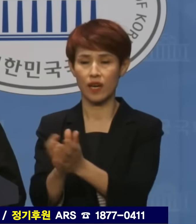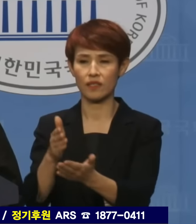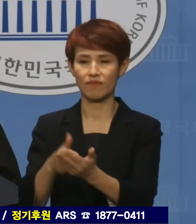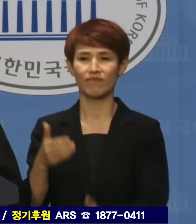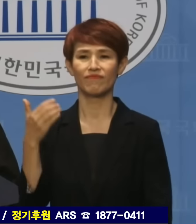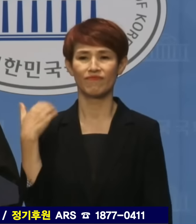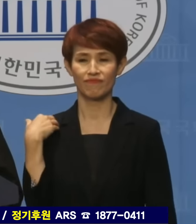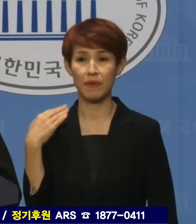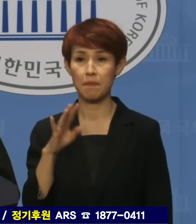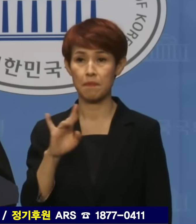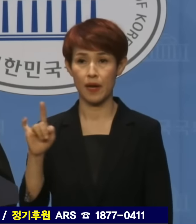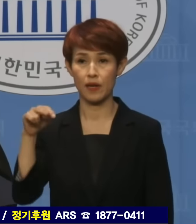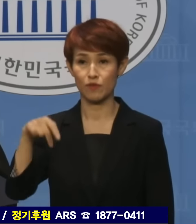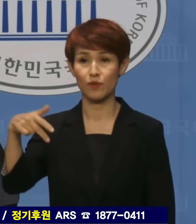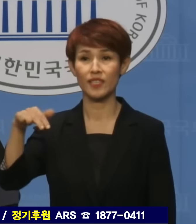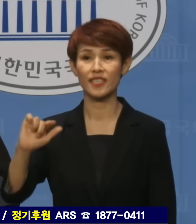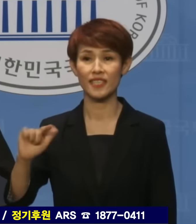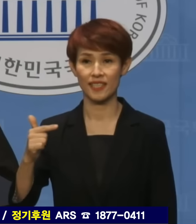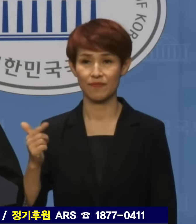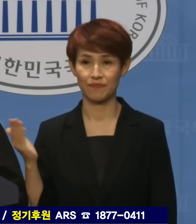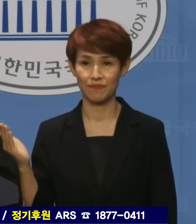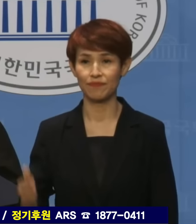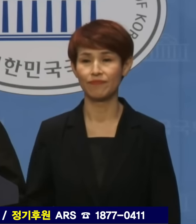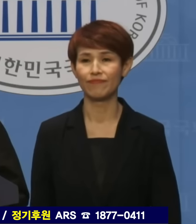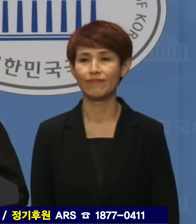대변인 배수진입니다.